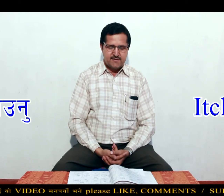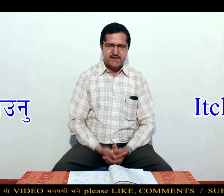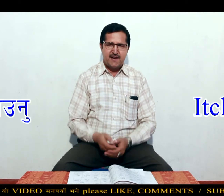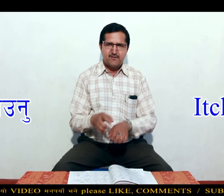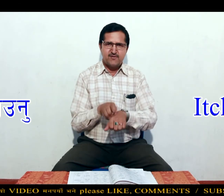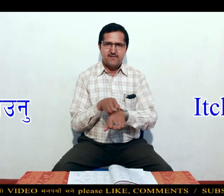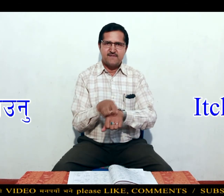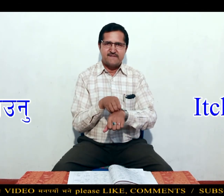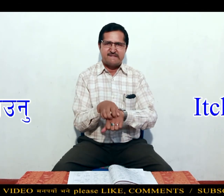चिलाउनु,